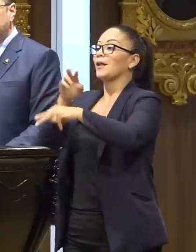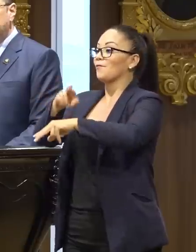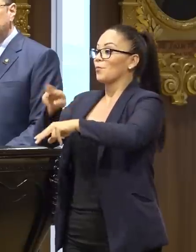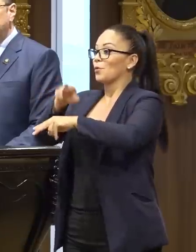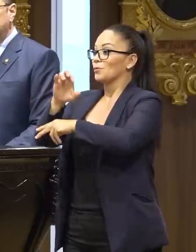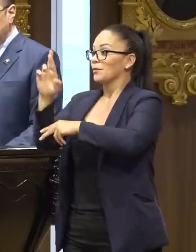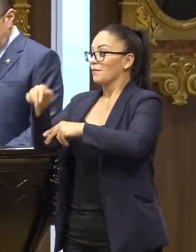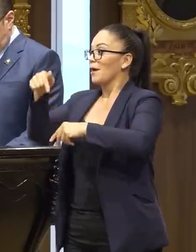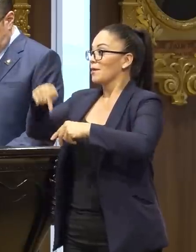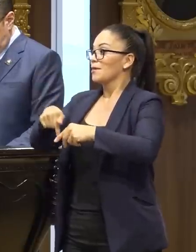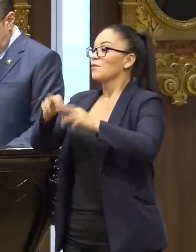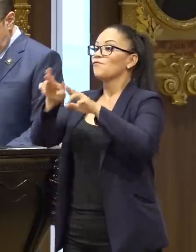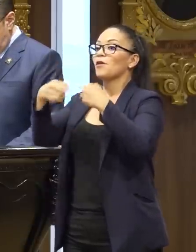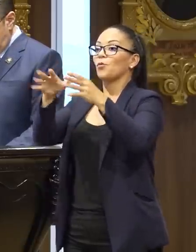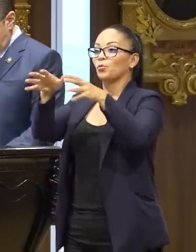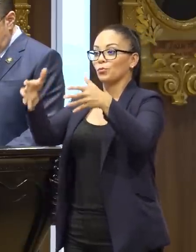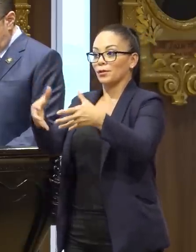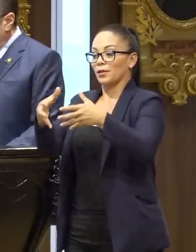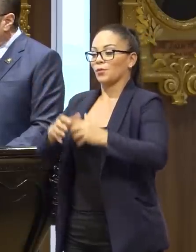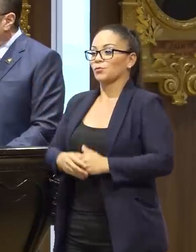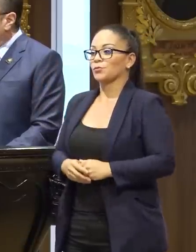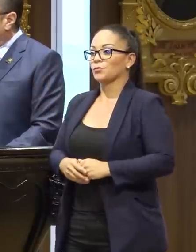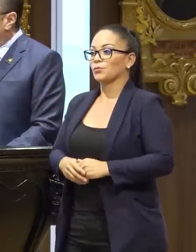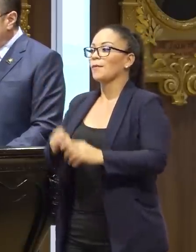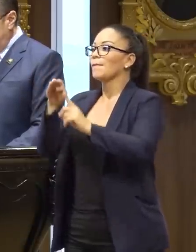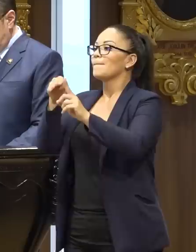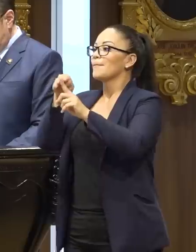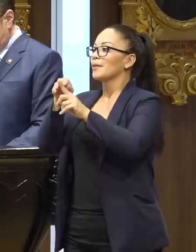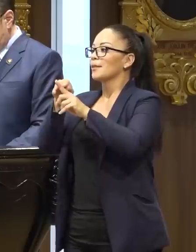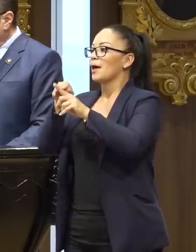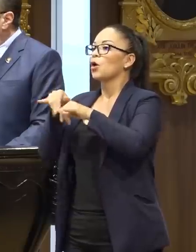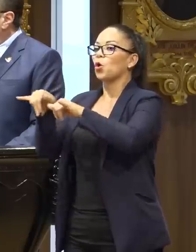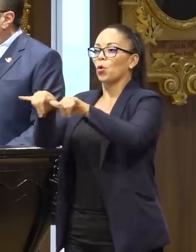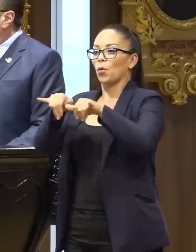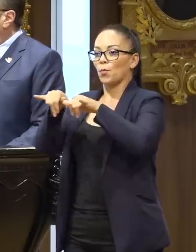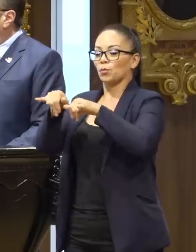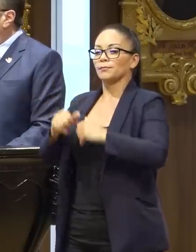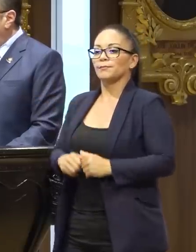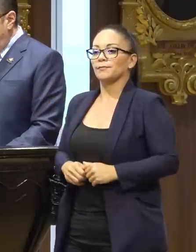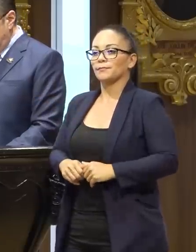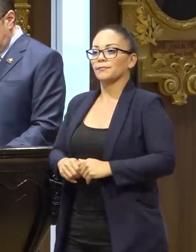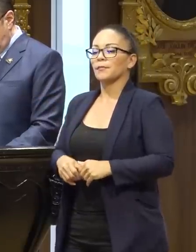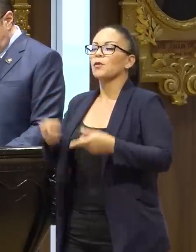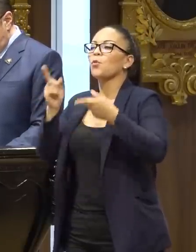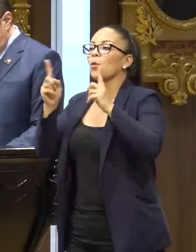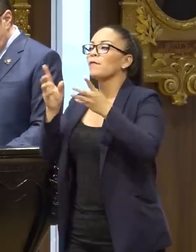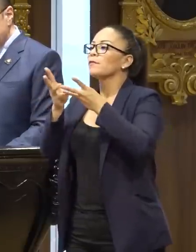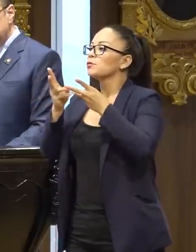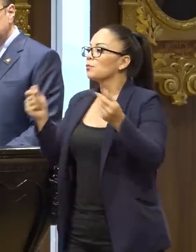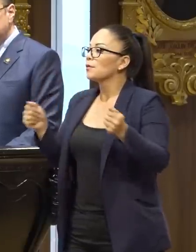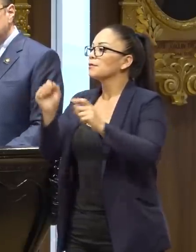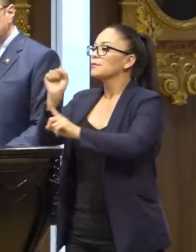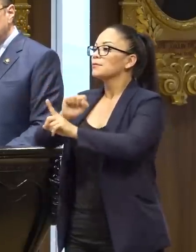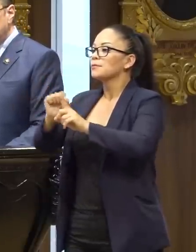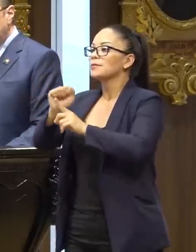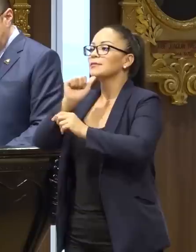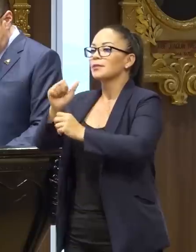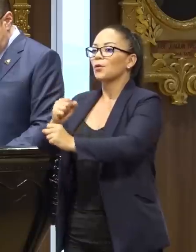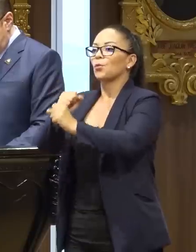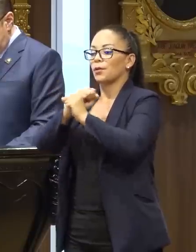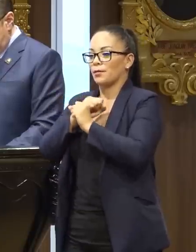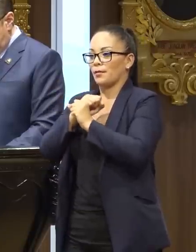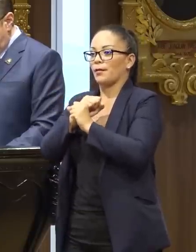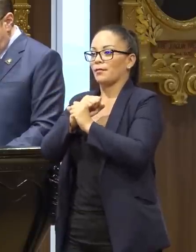aquí reunidos con una meta común: resolver la situación de